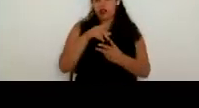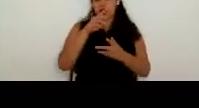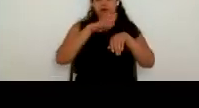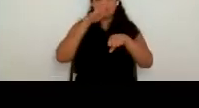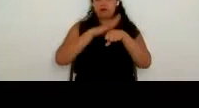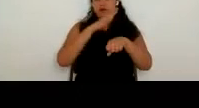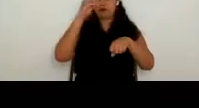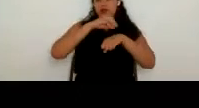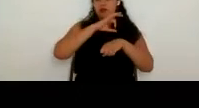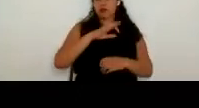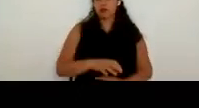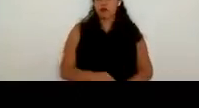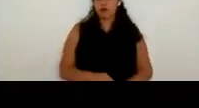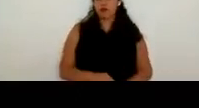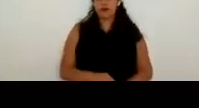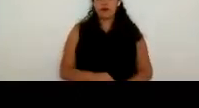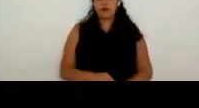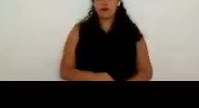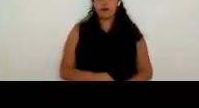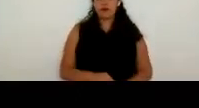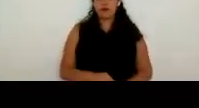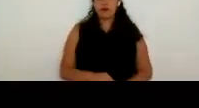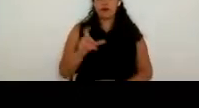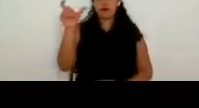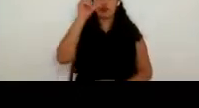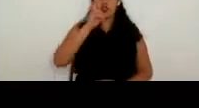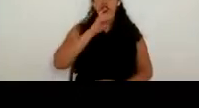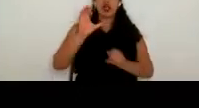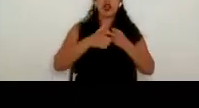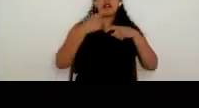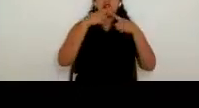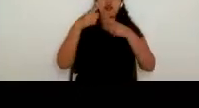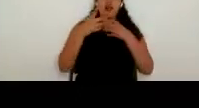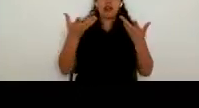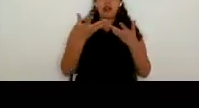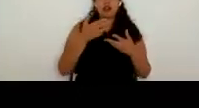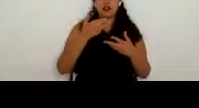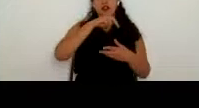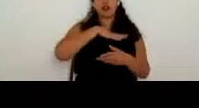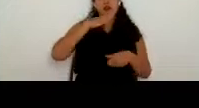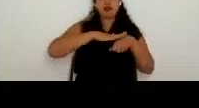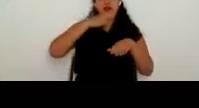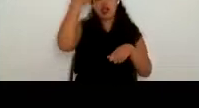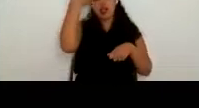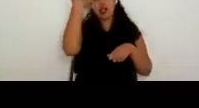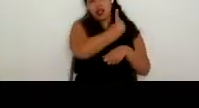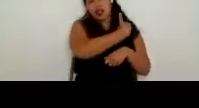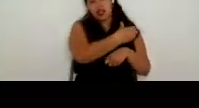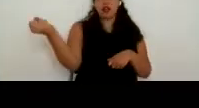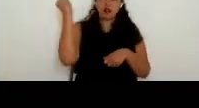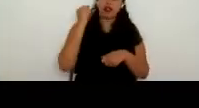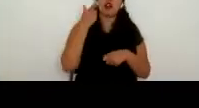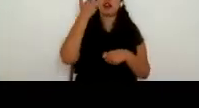al momento de construir la variable como ya les decía consideramos que con mayor capacidad económica el